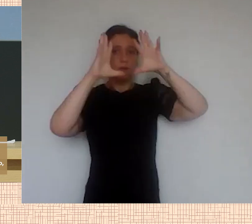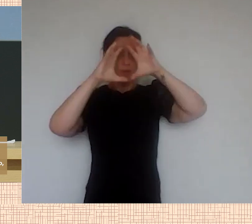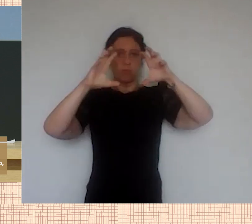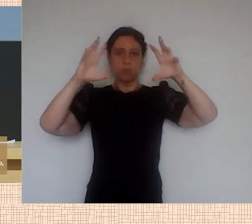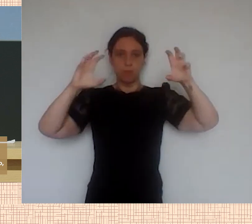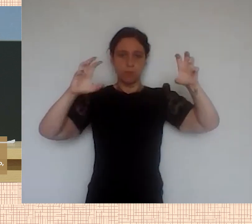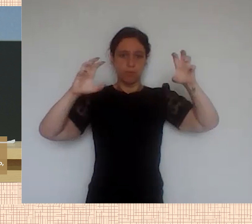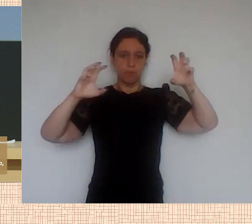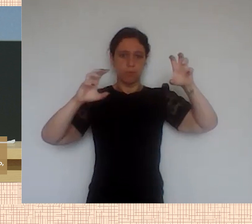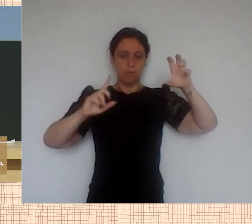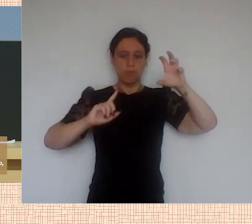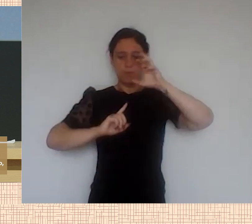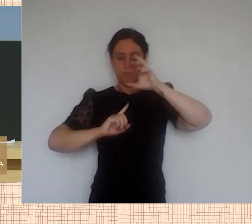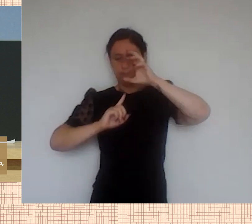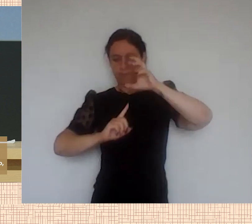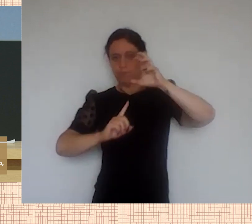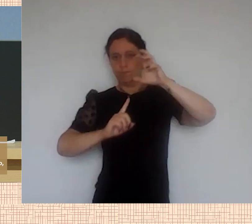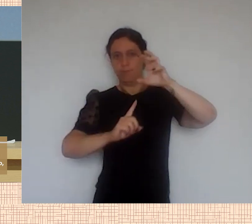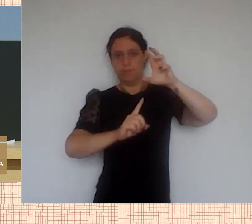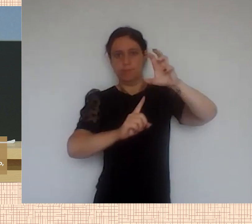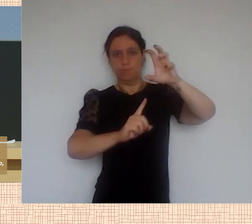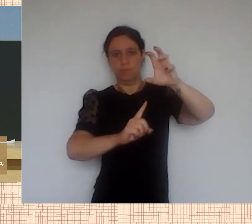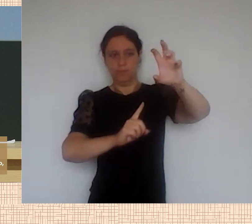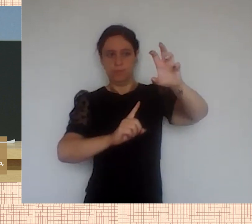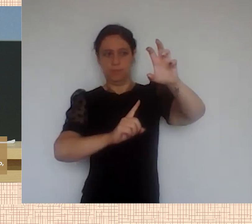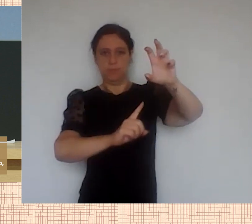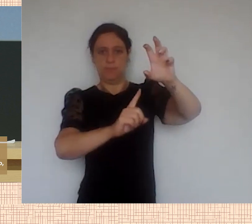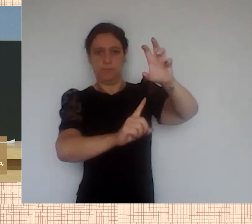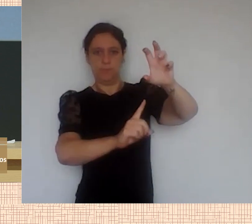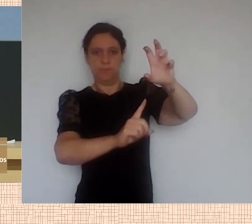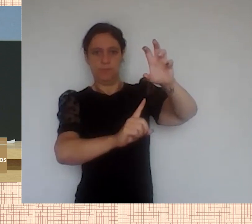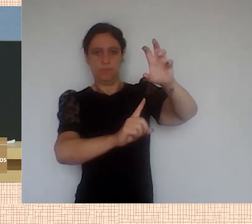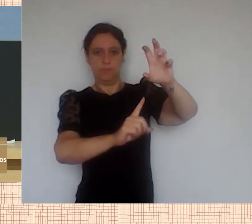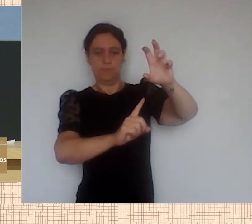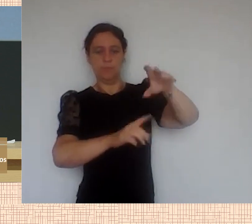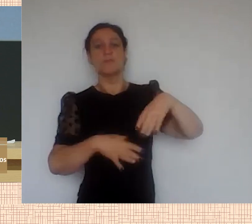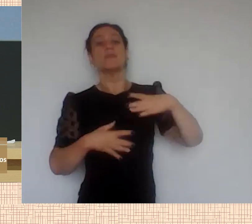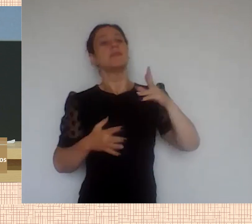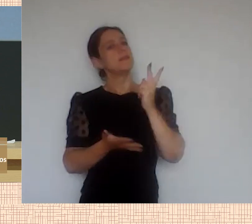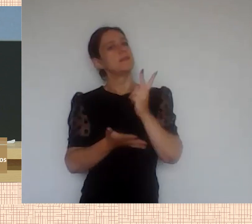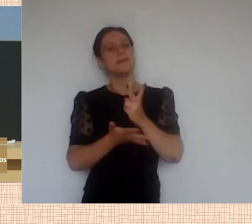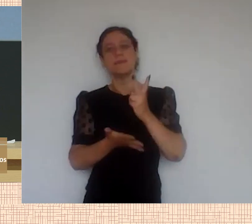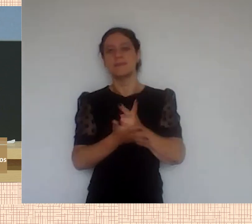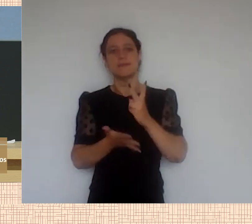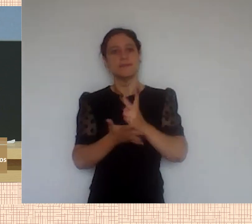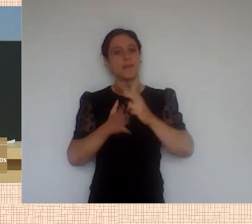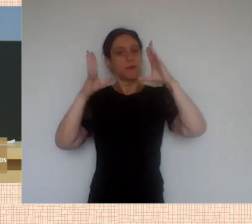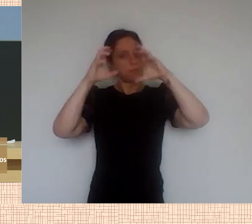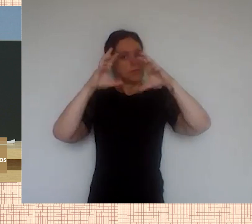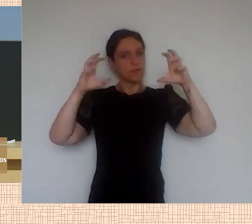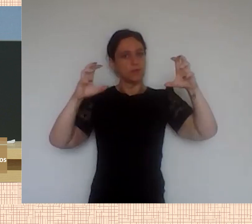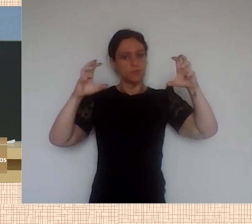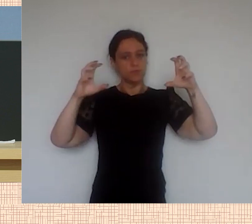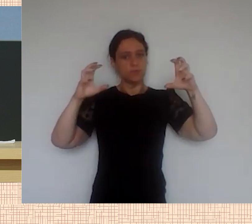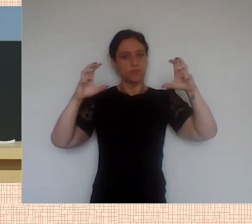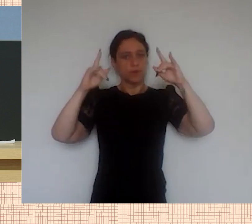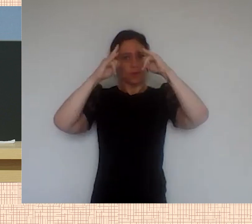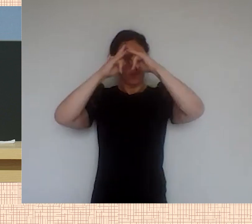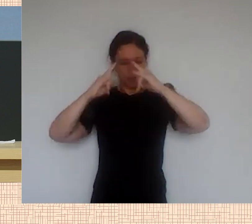tabernáculo, permaneciam acampados. Quando a nuvem se detinha, não. Então quer dizer o quê? A nuvem, na verdade,